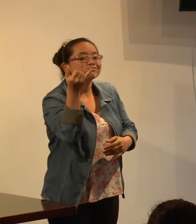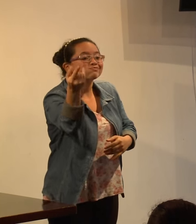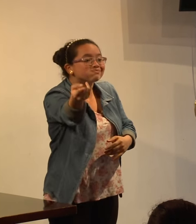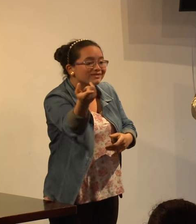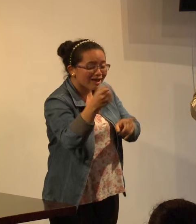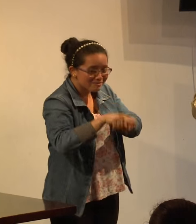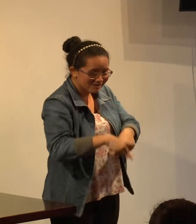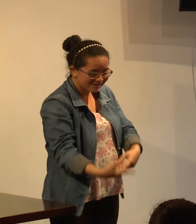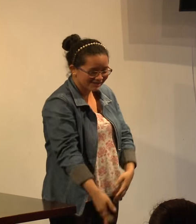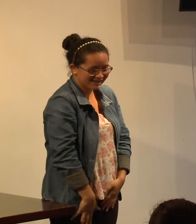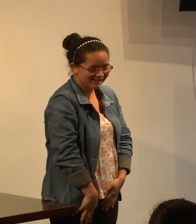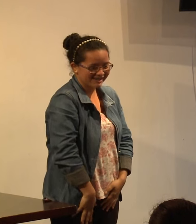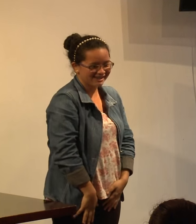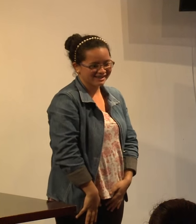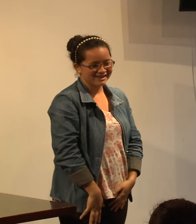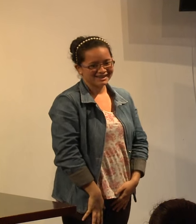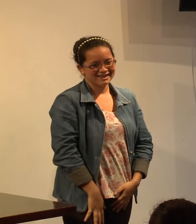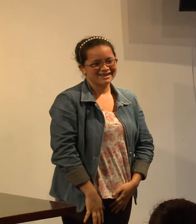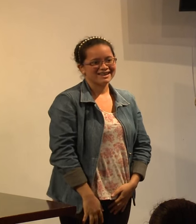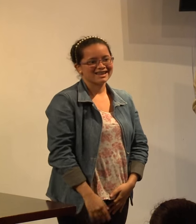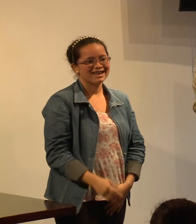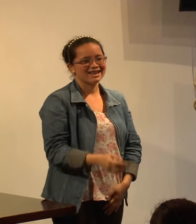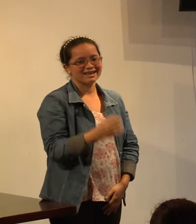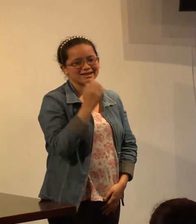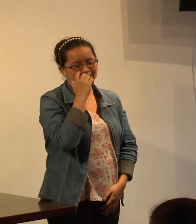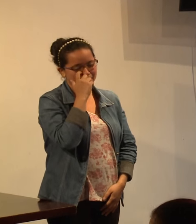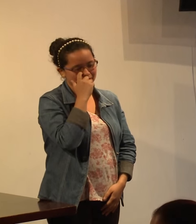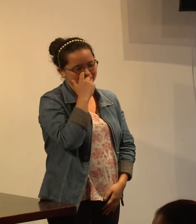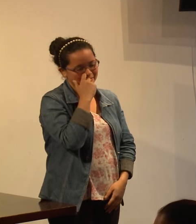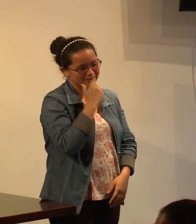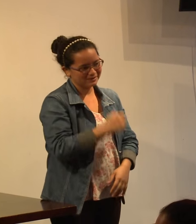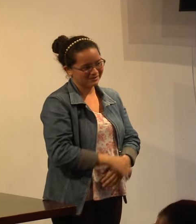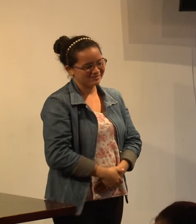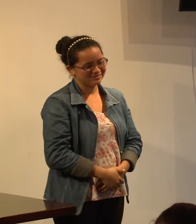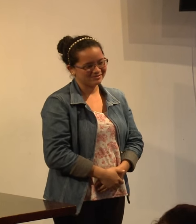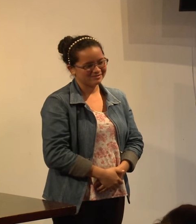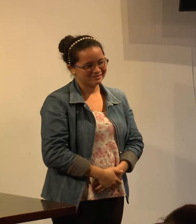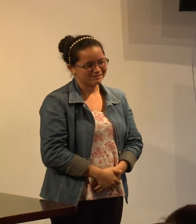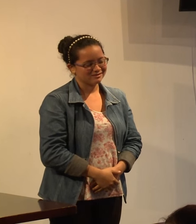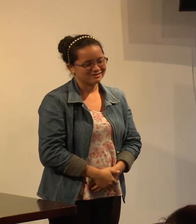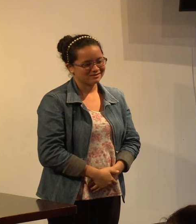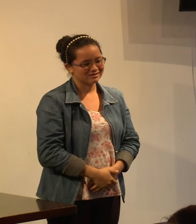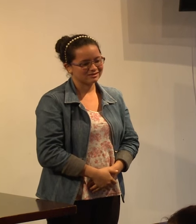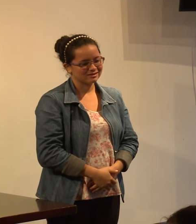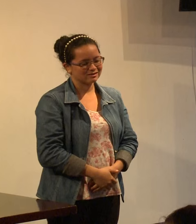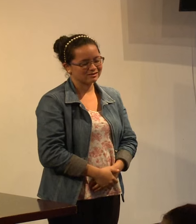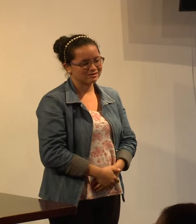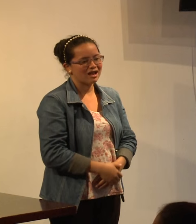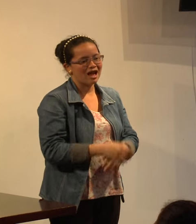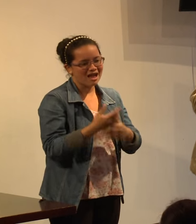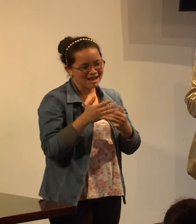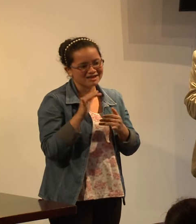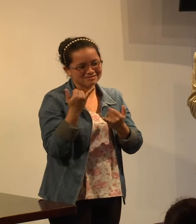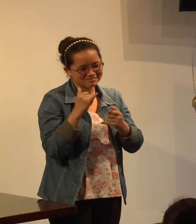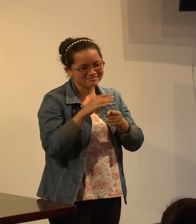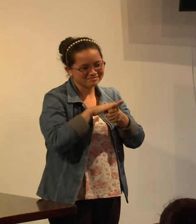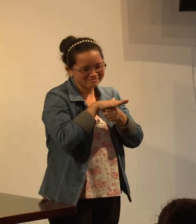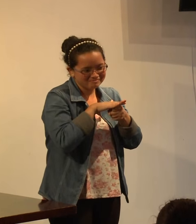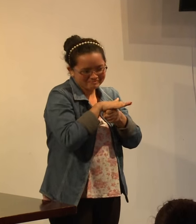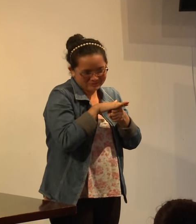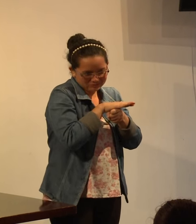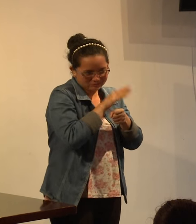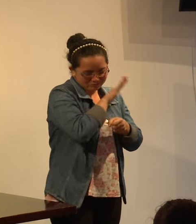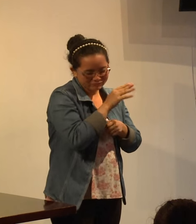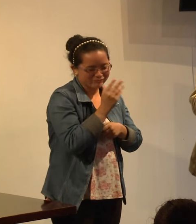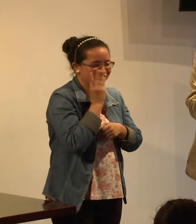¿Quién? No, perdón, no lo había visto. No lo había visto, solamente. Pero bueno, es una situación que se repite en mi trabajo